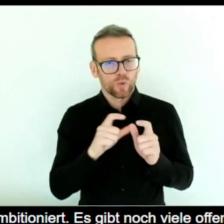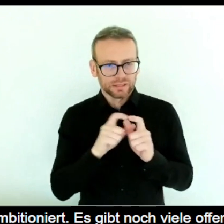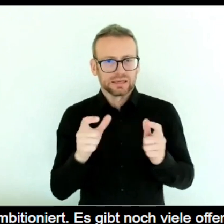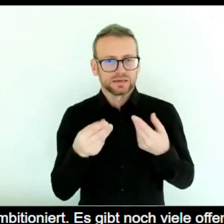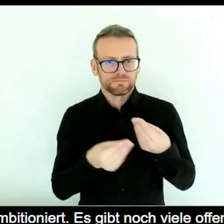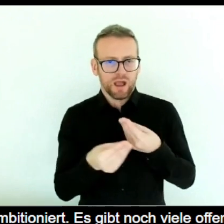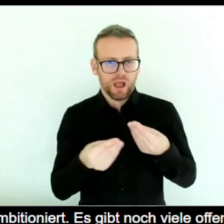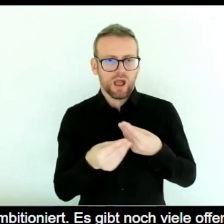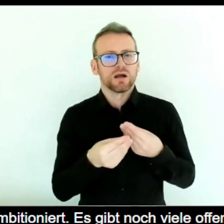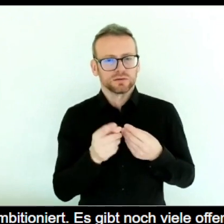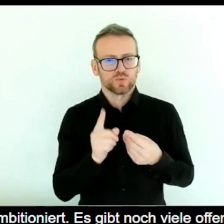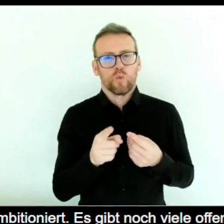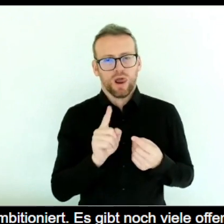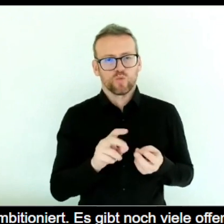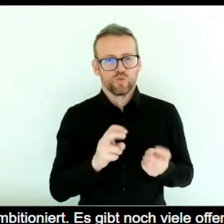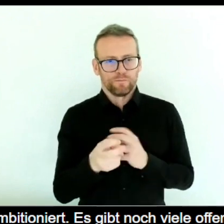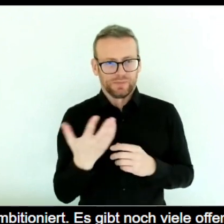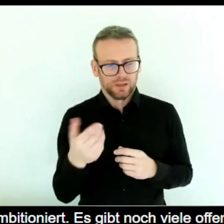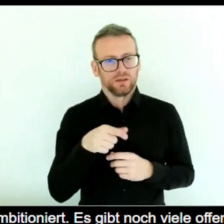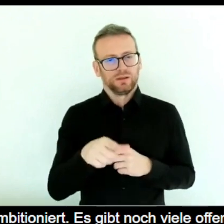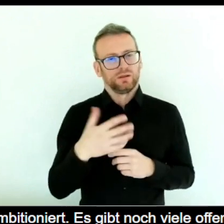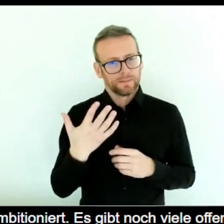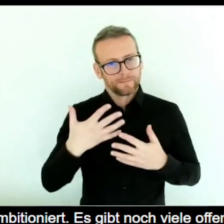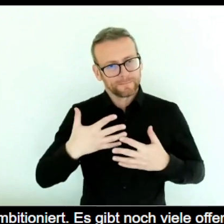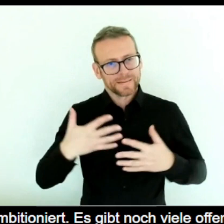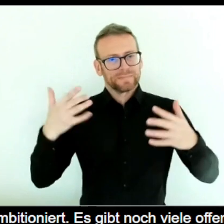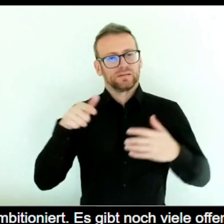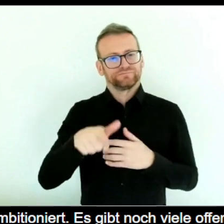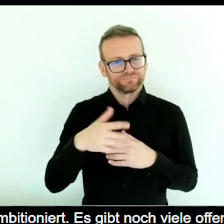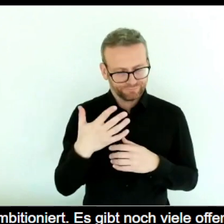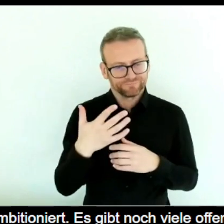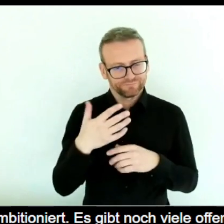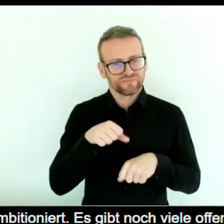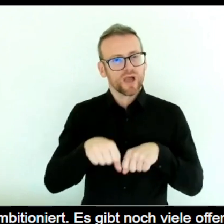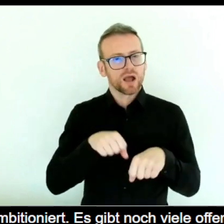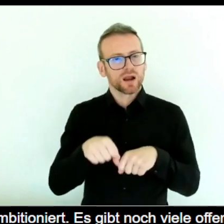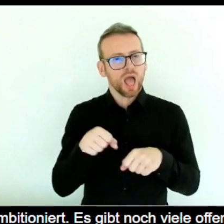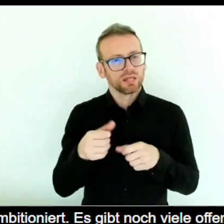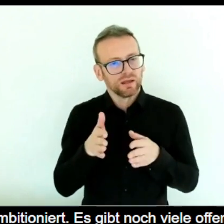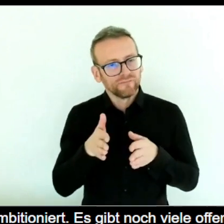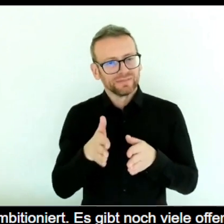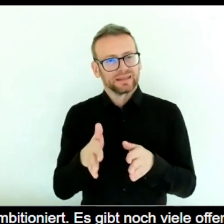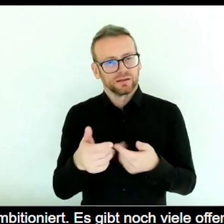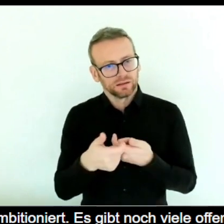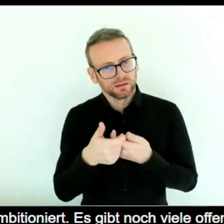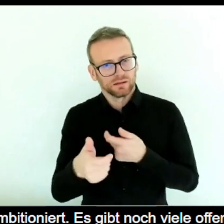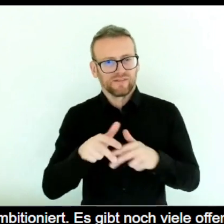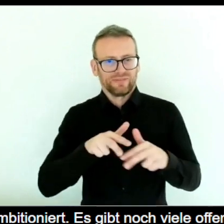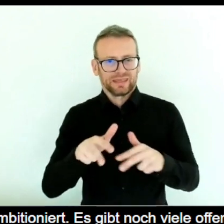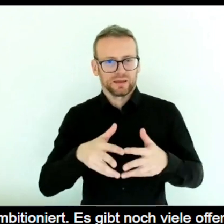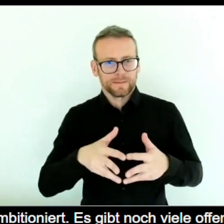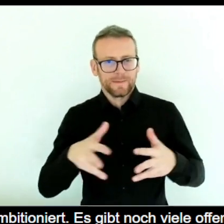weniger Lärm, zu mehr Klimaschutz und Lebensqualität in den bayerischen Kommunen führen. Wir starten sofort mit der Erarbeitung eines